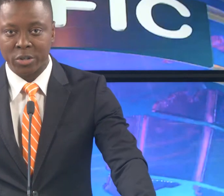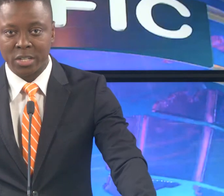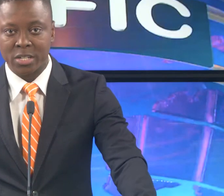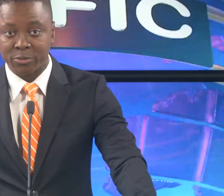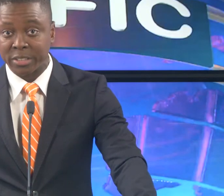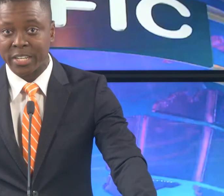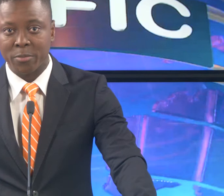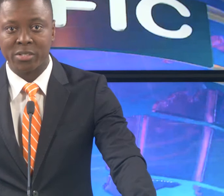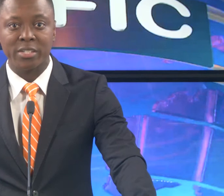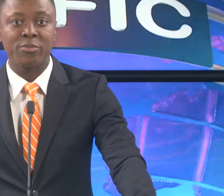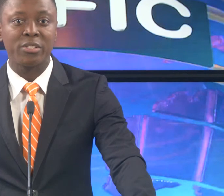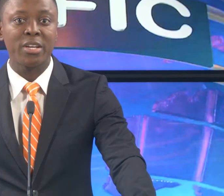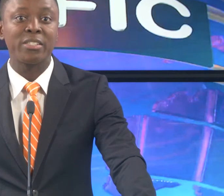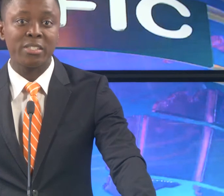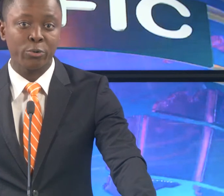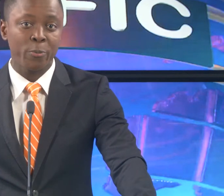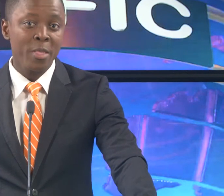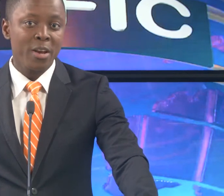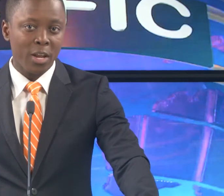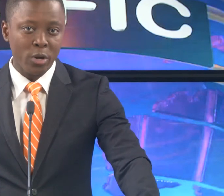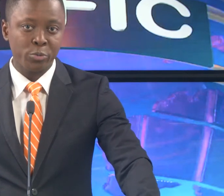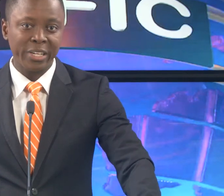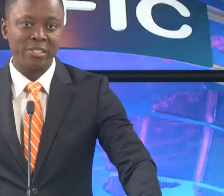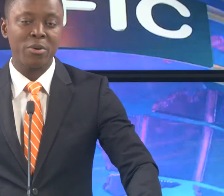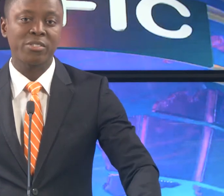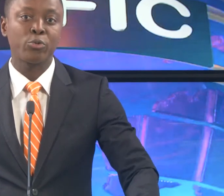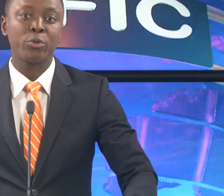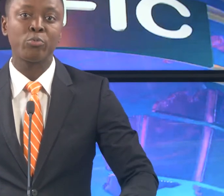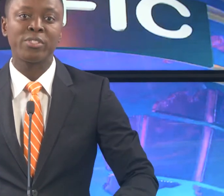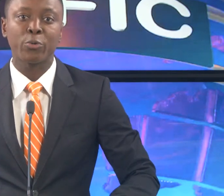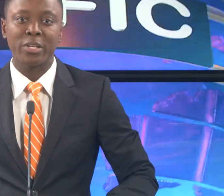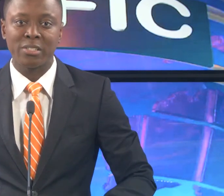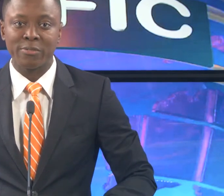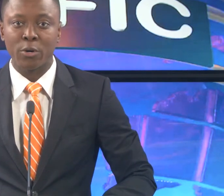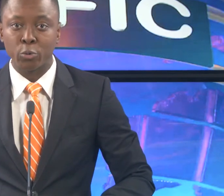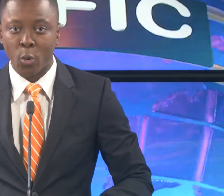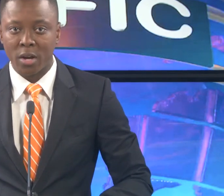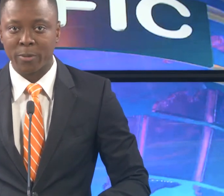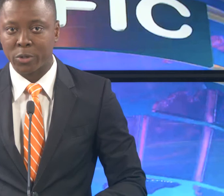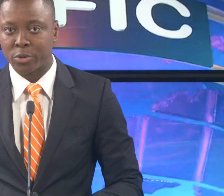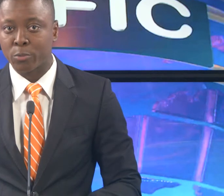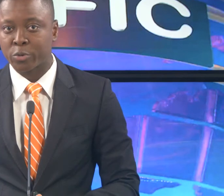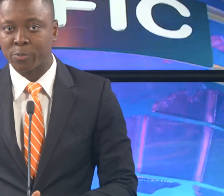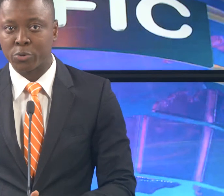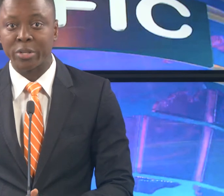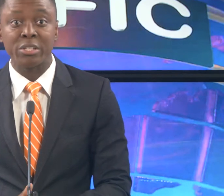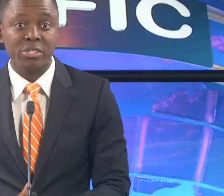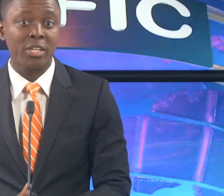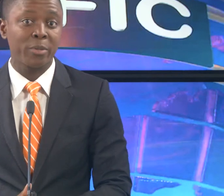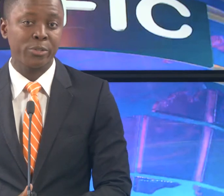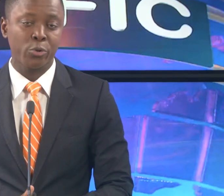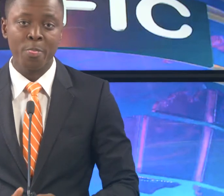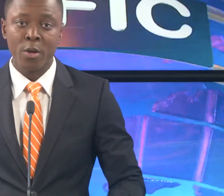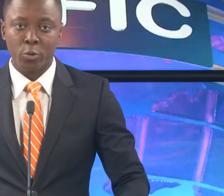et Morlan invité également à cette activité a indiqué que la loi du 13 mars 2012 relative aux droits des personnes à besoins spéciaux est